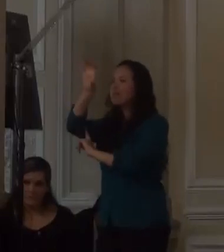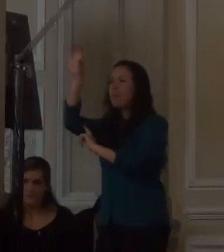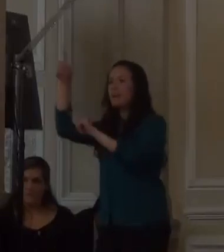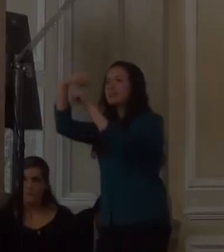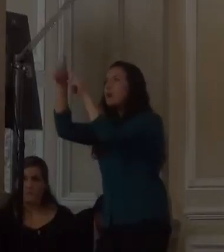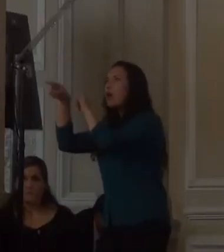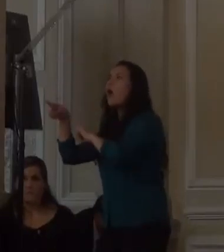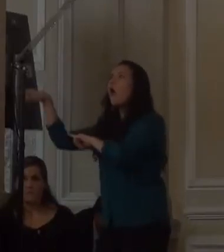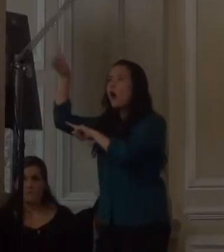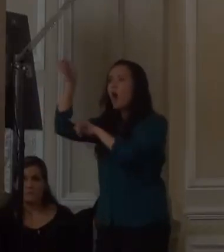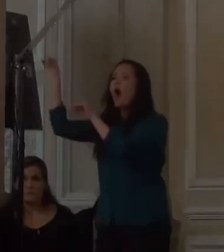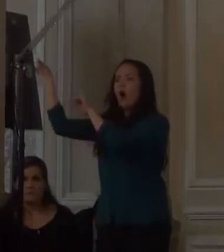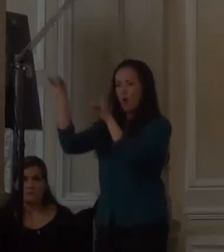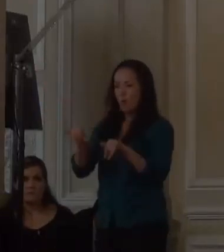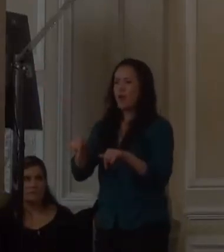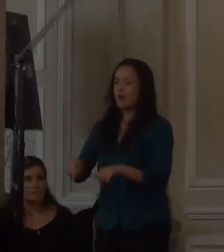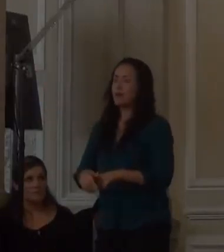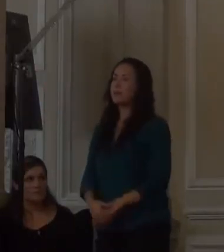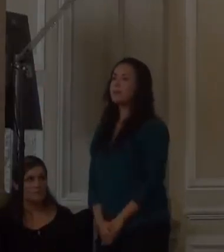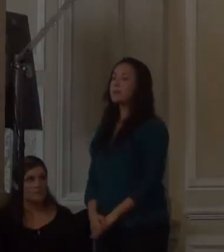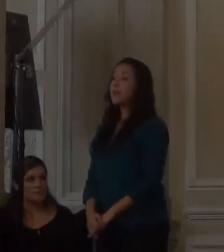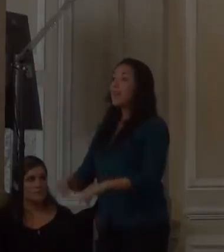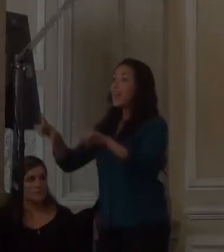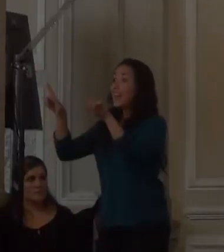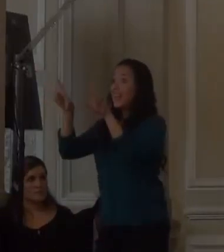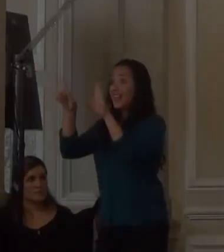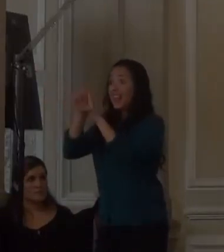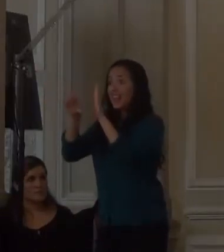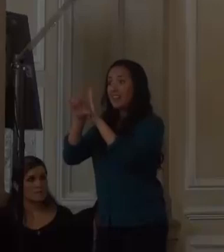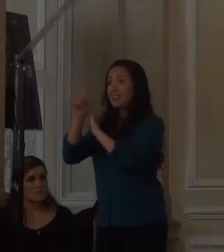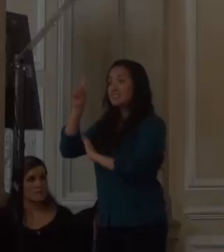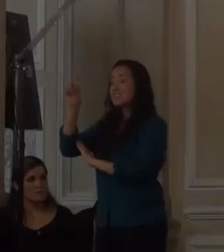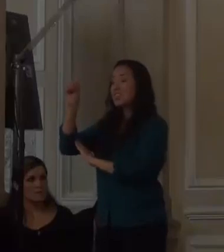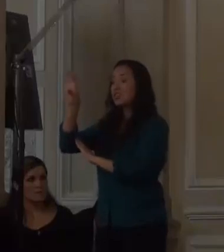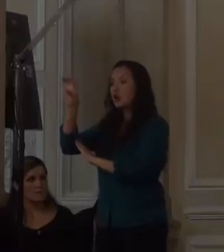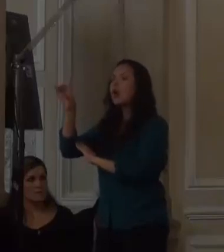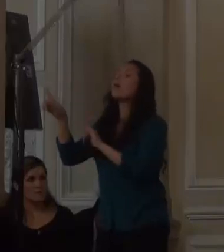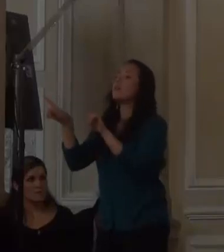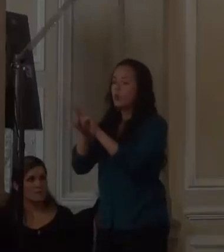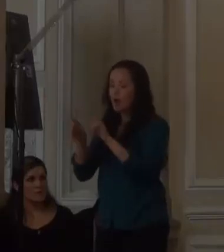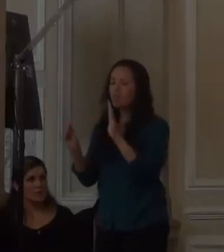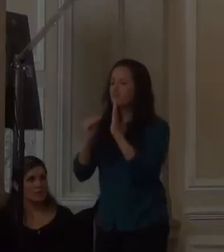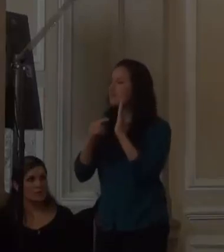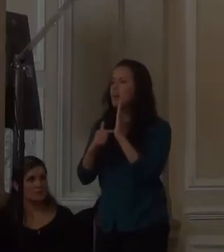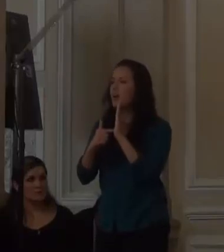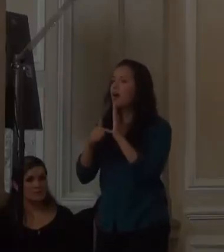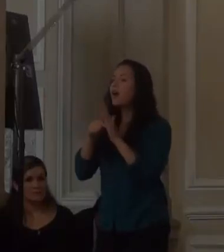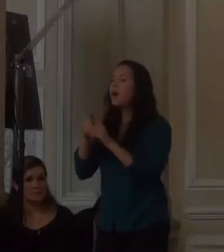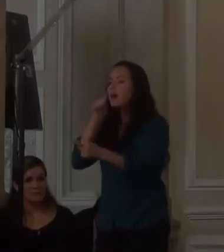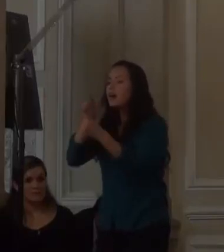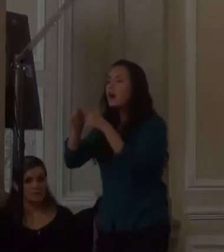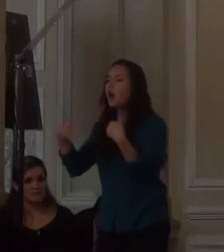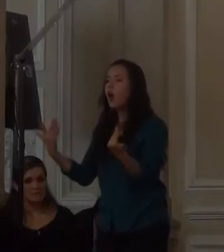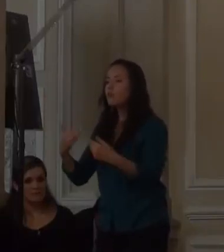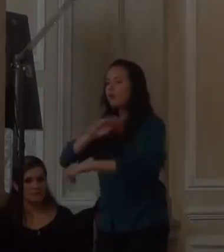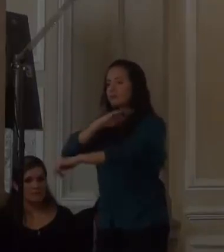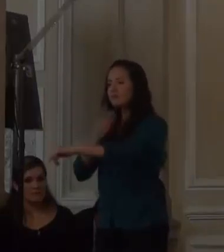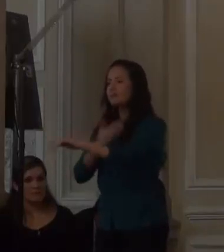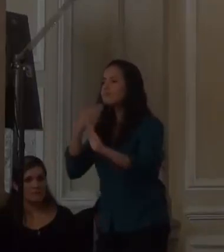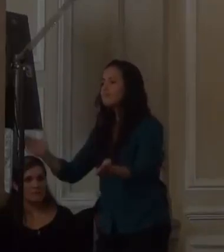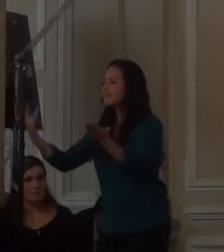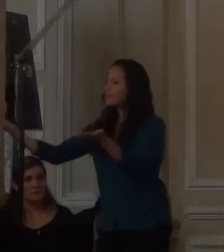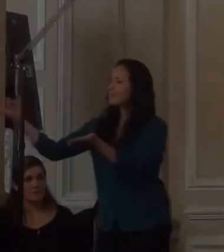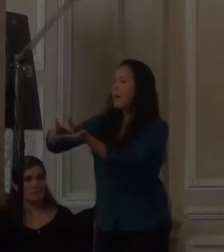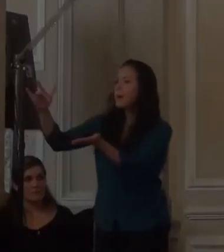mundo. En la ley se promueven también mecanismos para fortalecer su participación en la vida política, en la